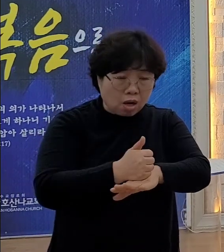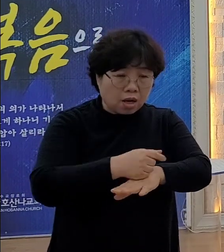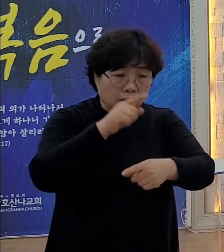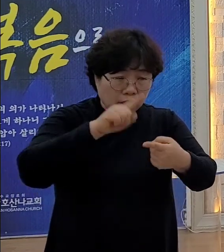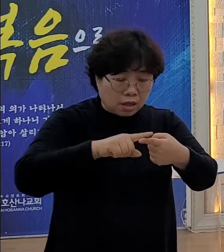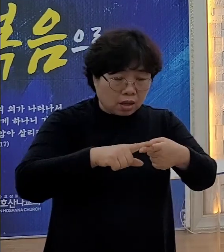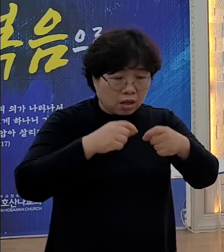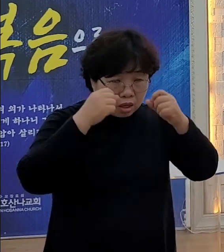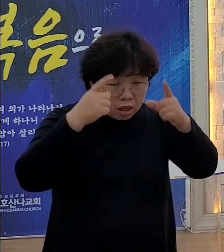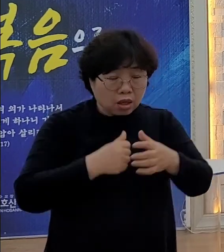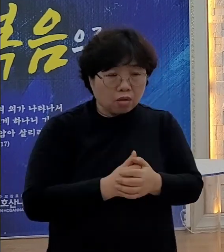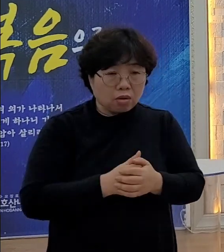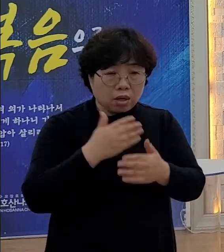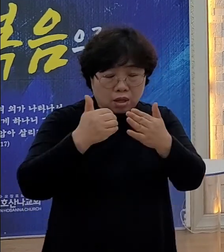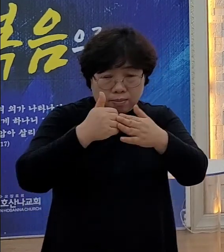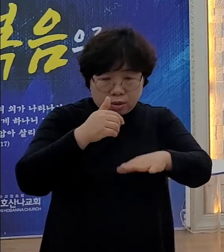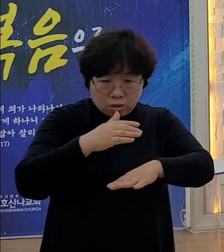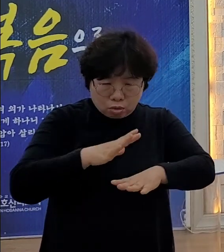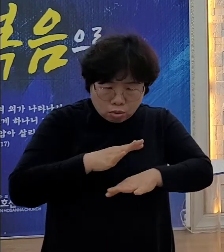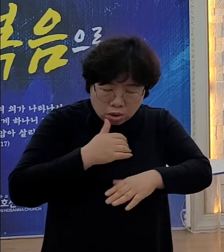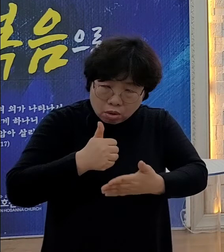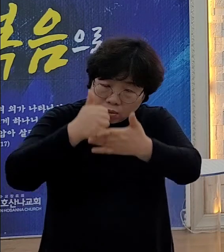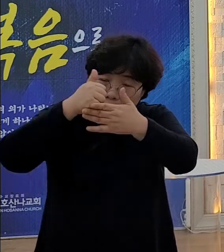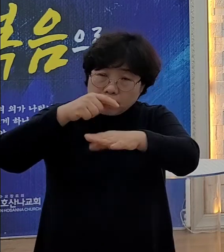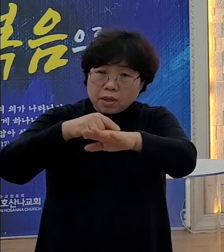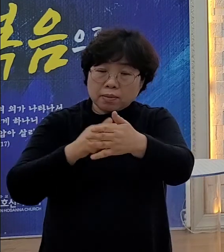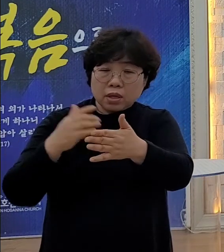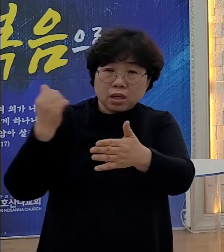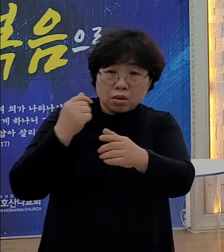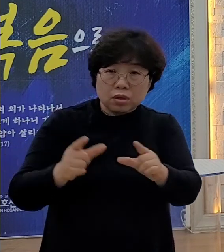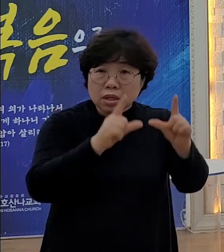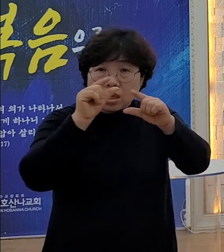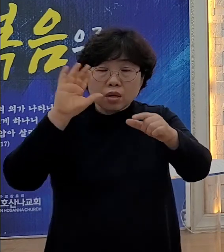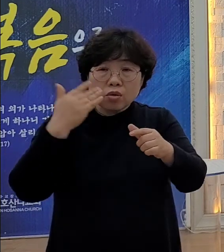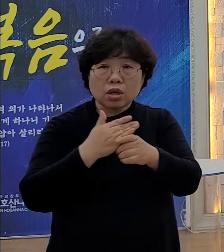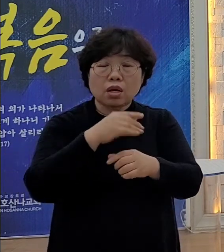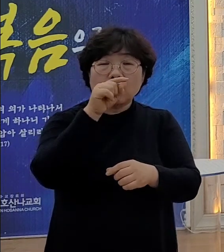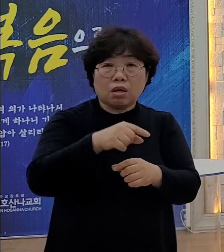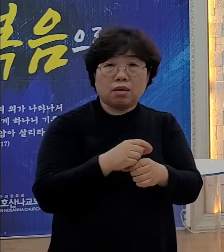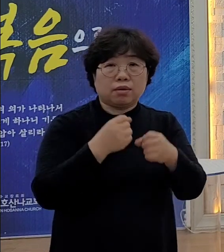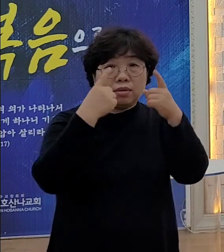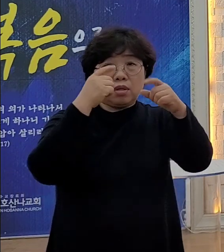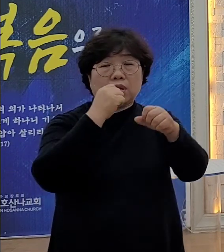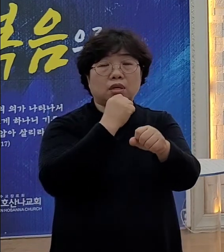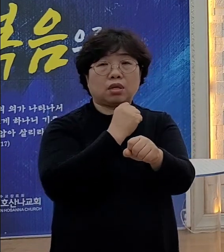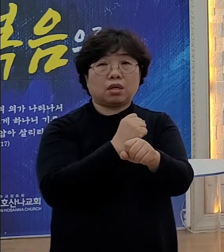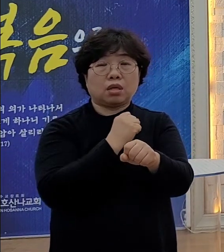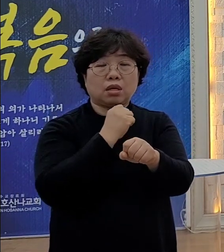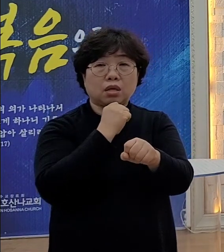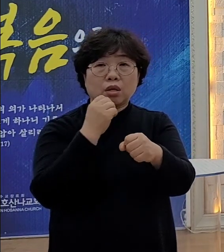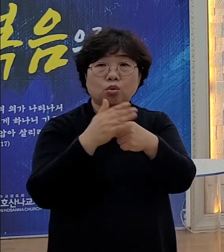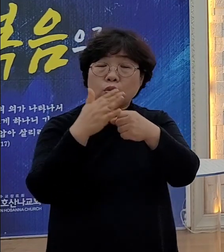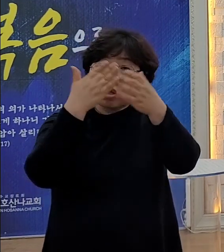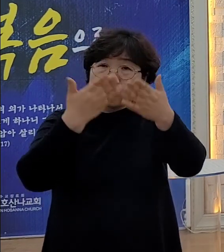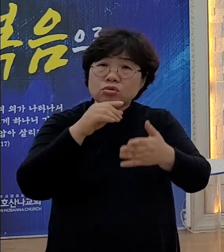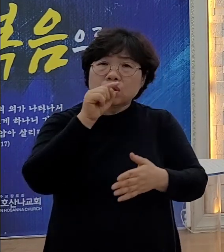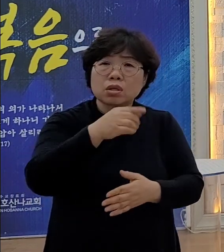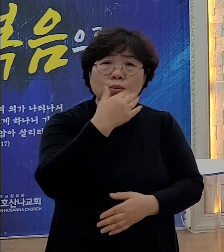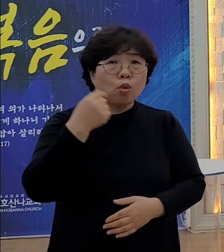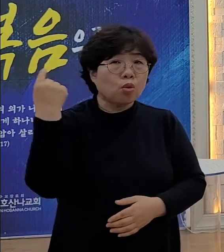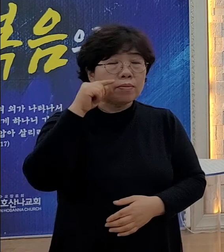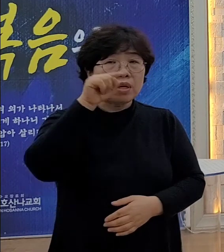것. 그래서 우리는 하나님을 두려워하는 마음으로 살아야 한다. 이것을 깨우쳐 주는 것이 복음인 줄 알고 이번 한